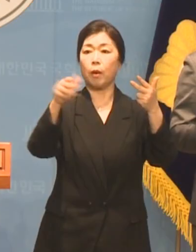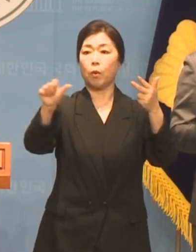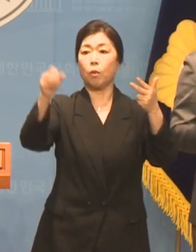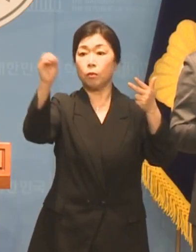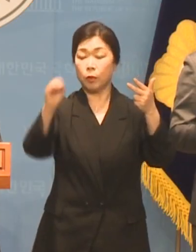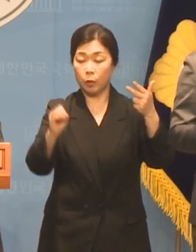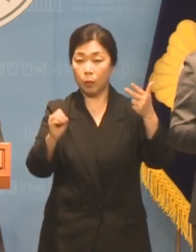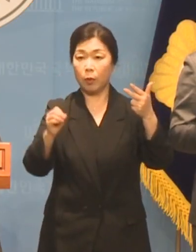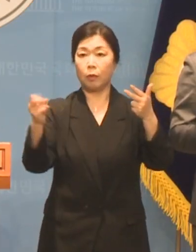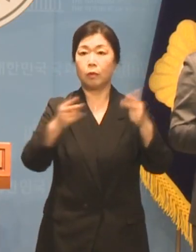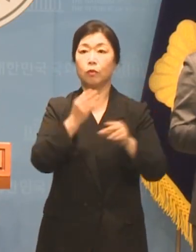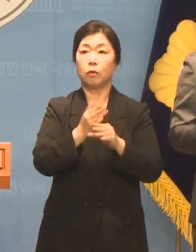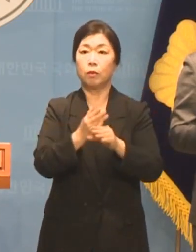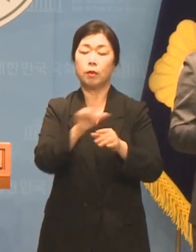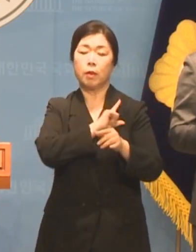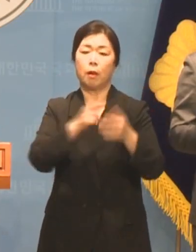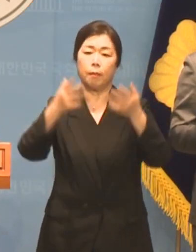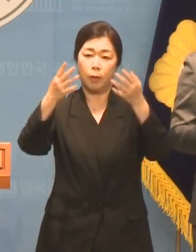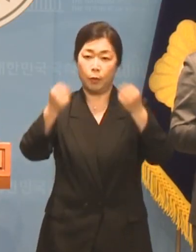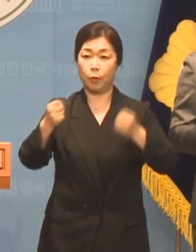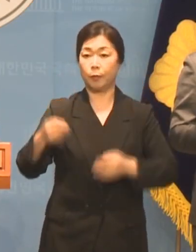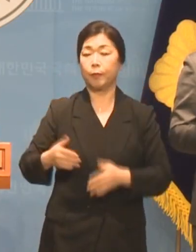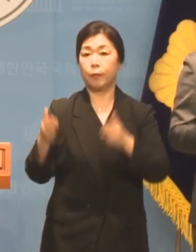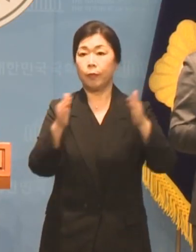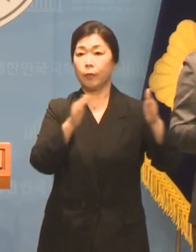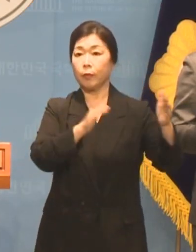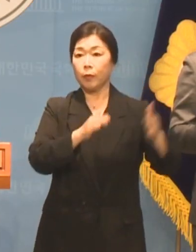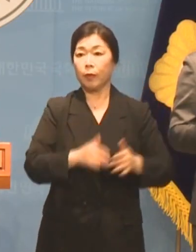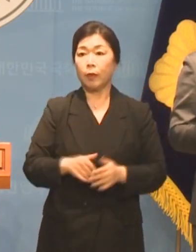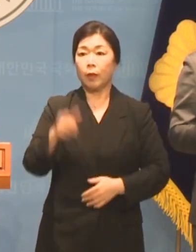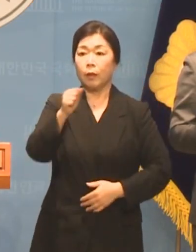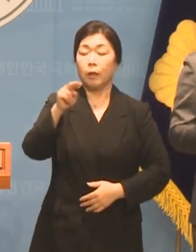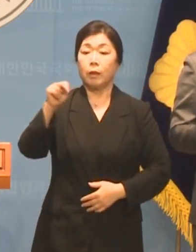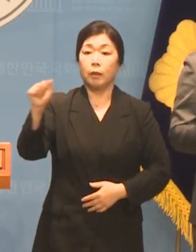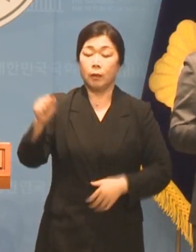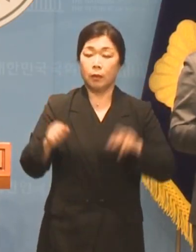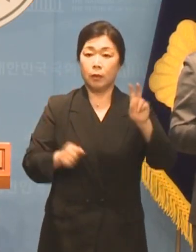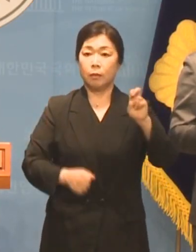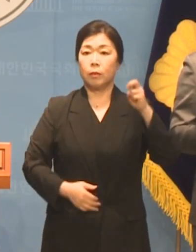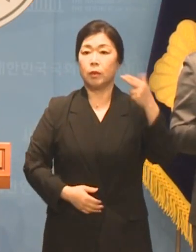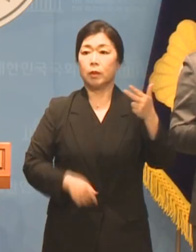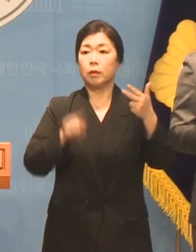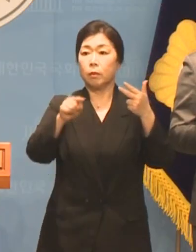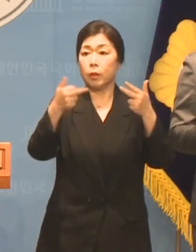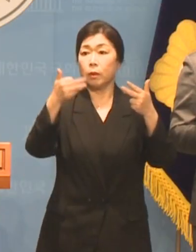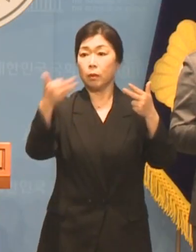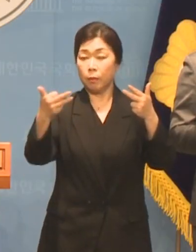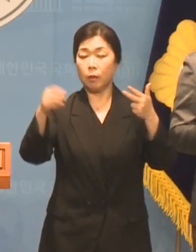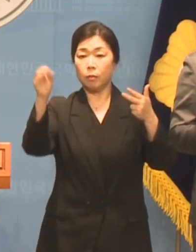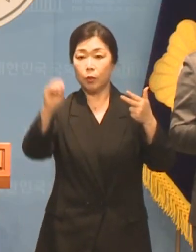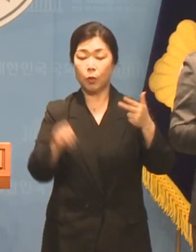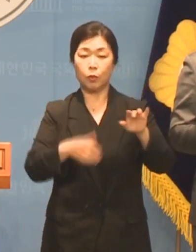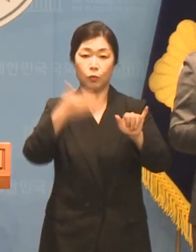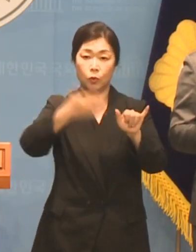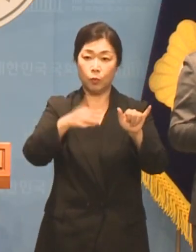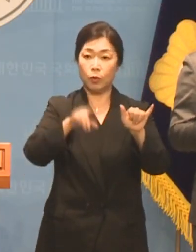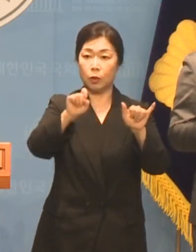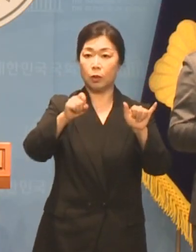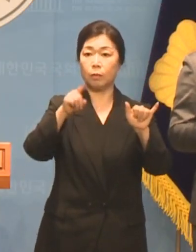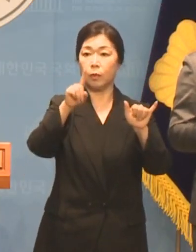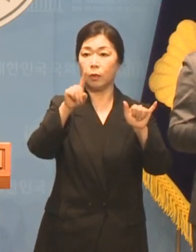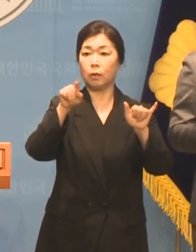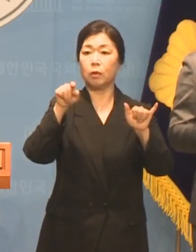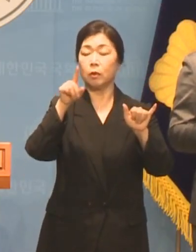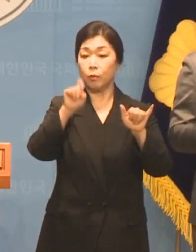27.85% 위주로 가장 높은 수치를 기록했고 그 뒤로 SNS 27.18%, 유튜브